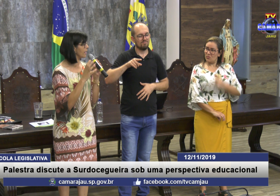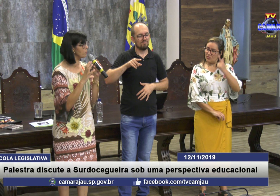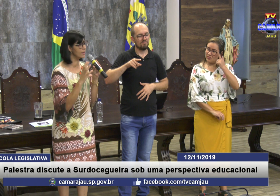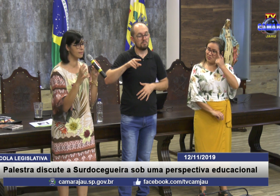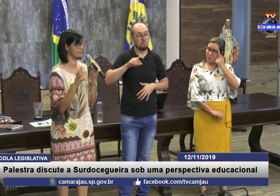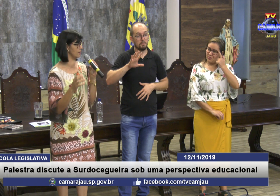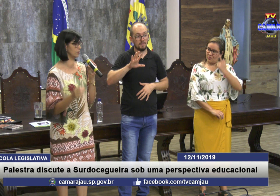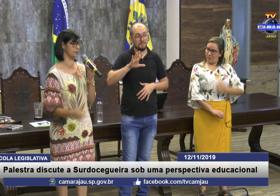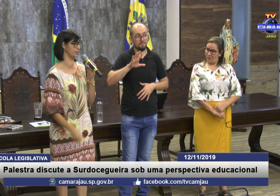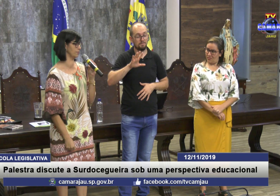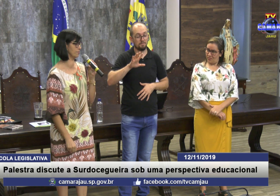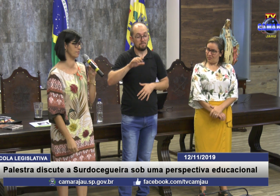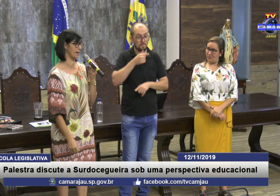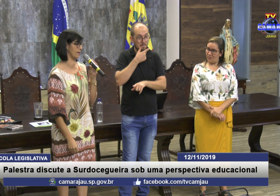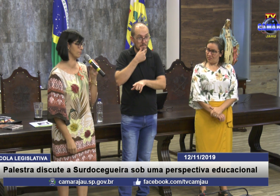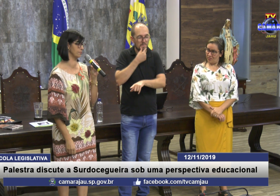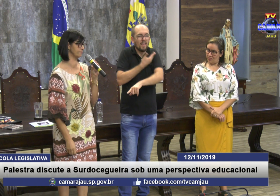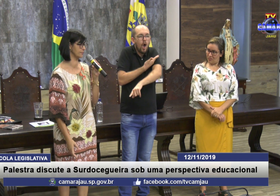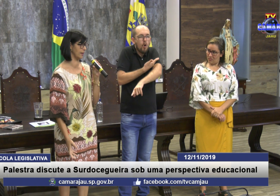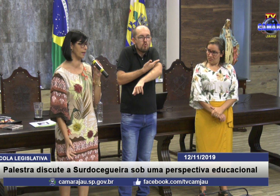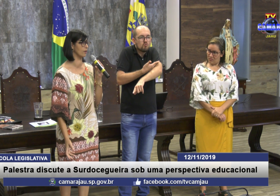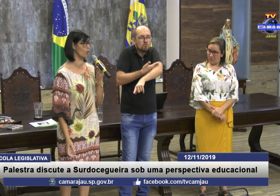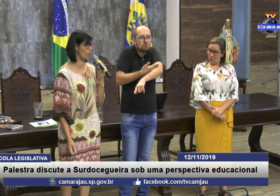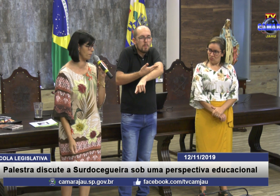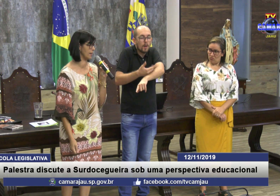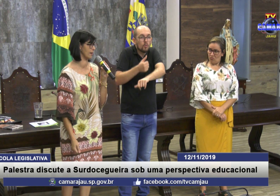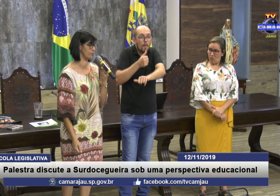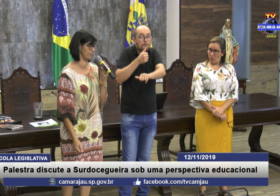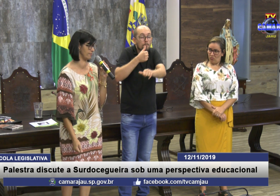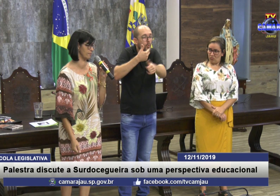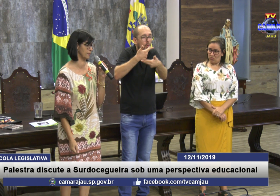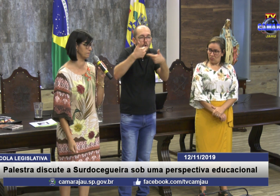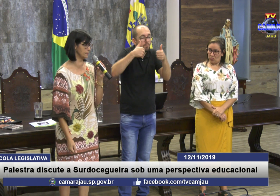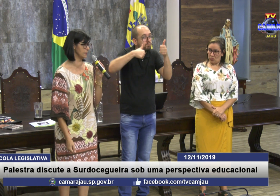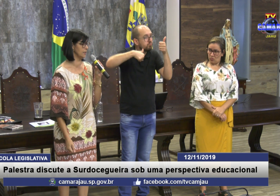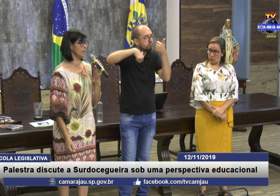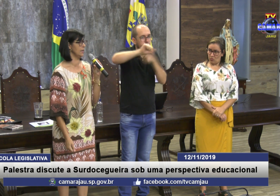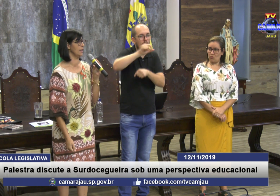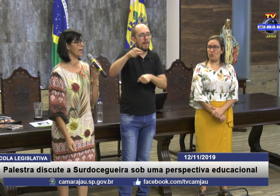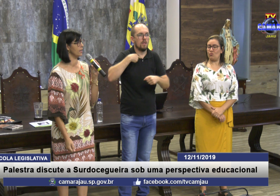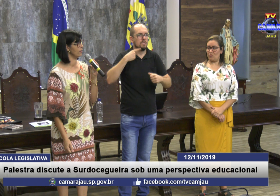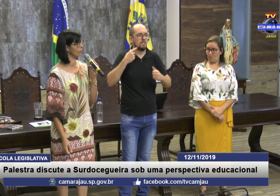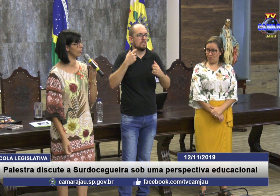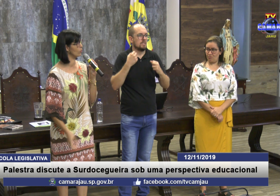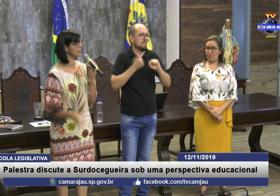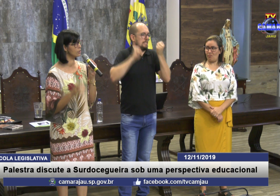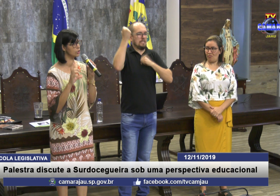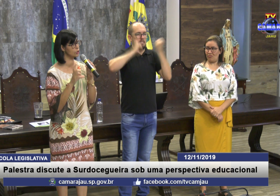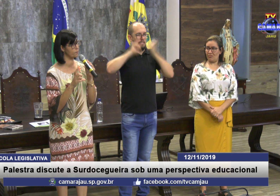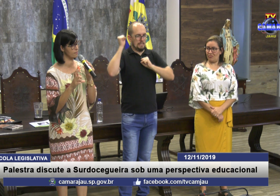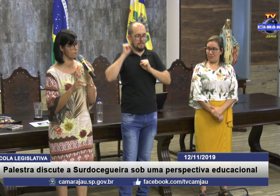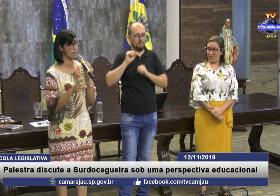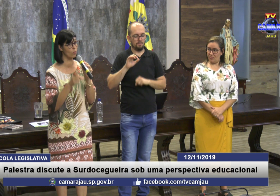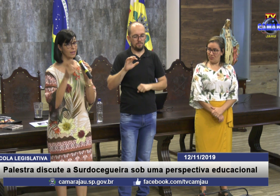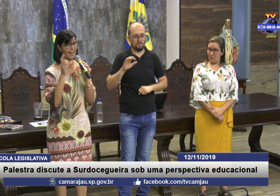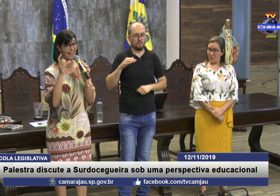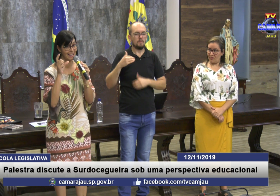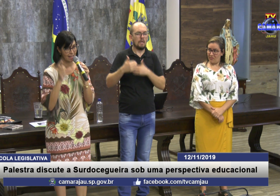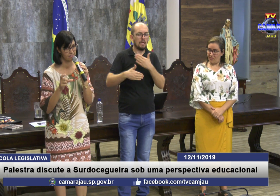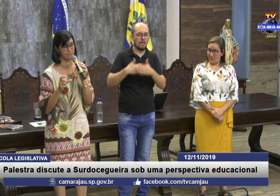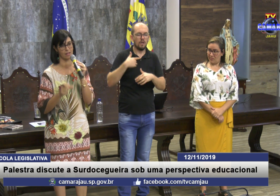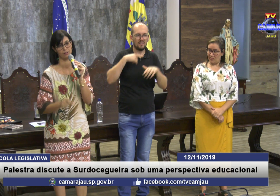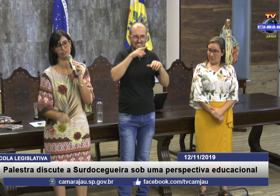qualquer mudança na rotina do Gustavo era complicadíssima. E aí foi quando a gente percebeu que